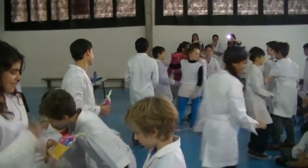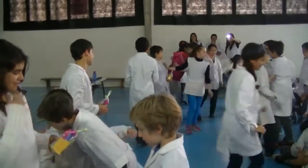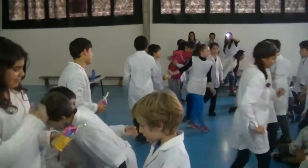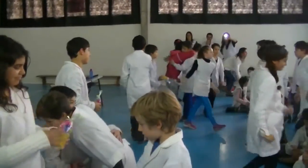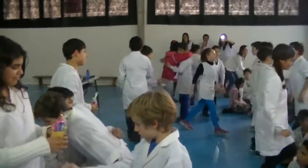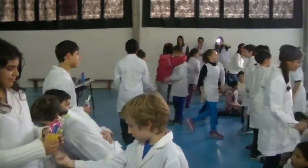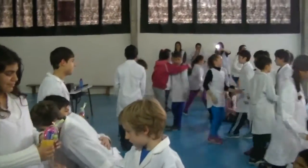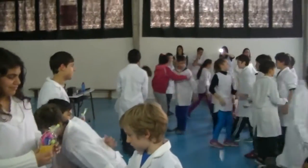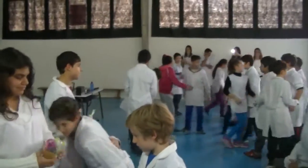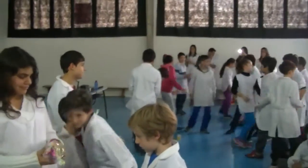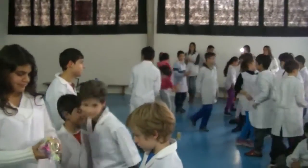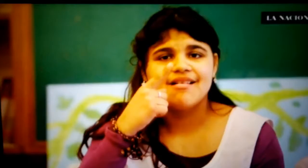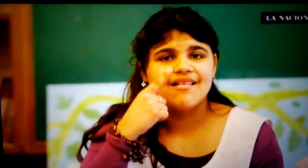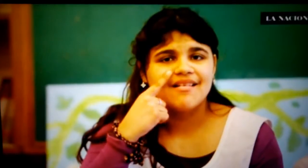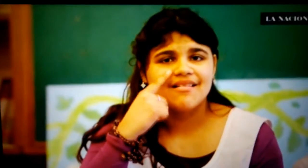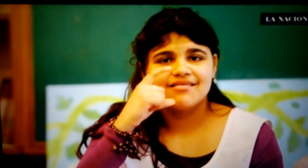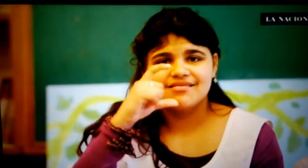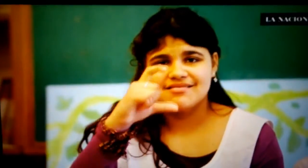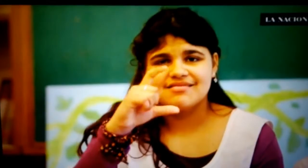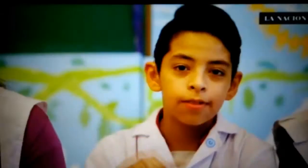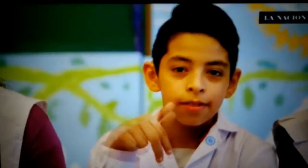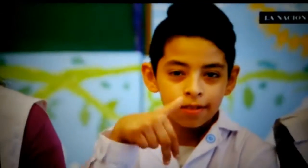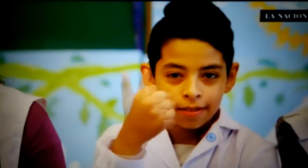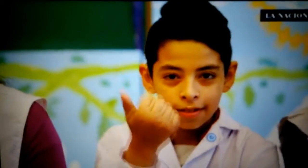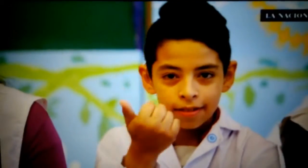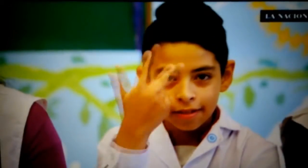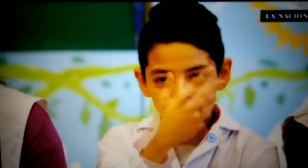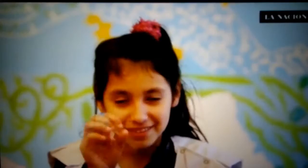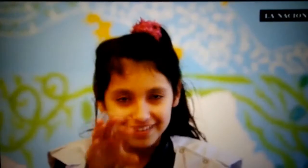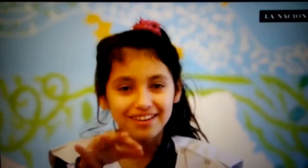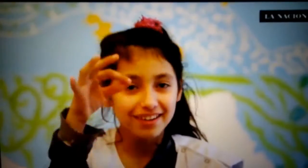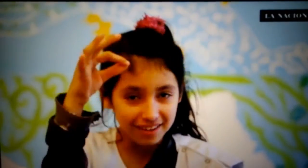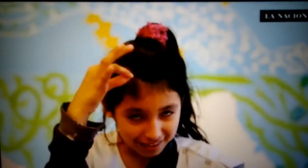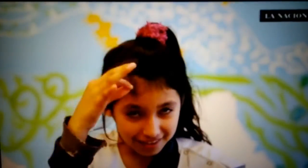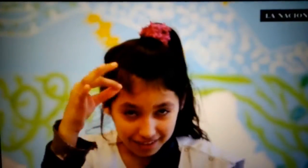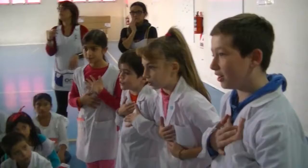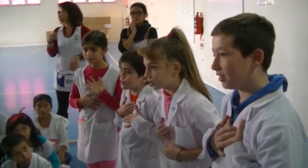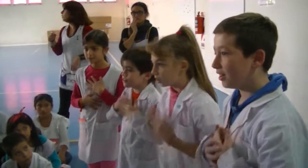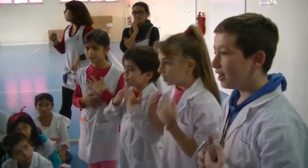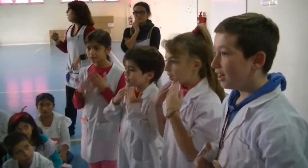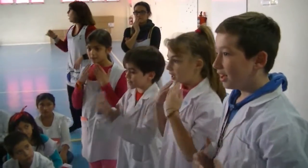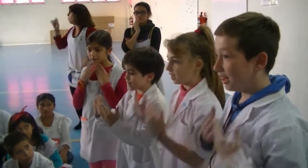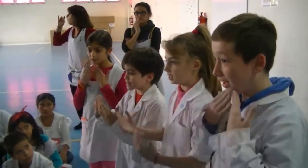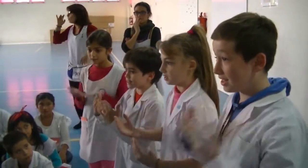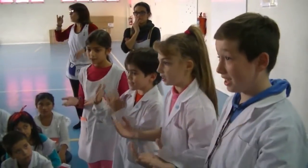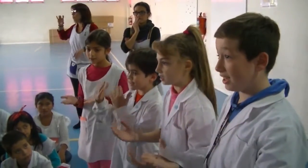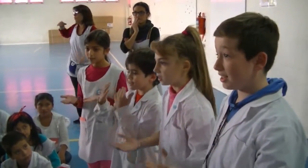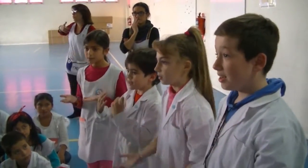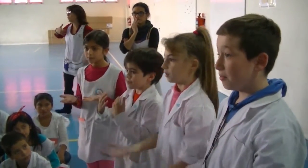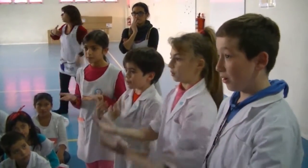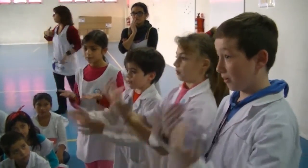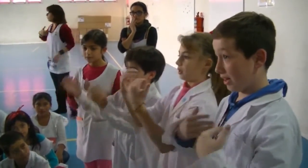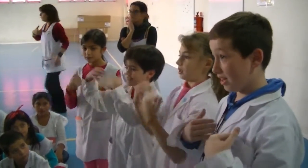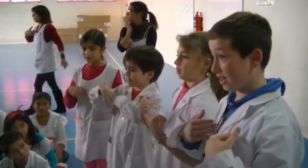inclusión, sumaron a niños de una escuela de educación especial para que el himno del bicentenario pudiera ser apreciado por